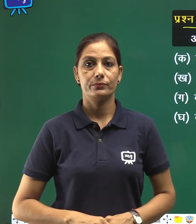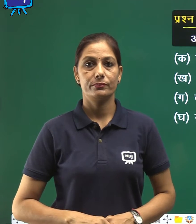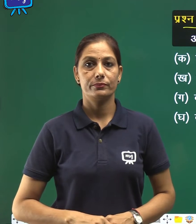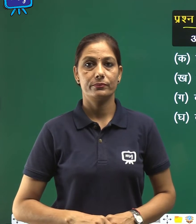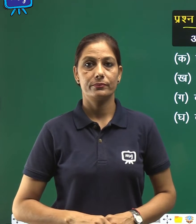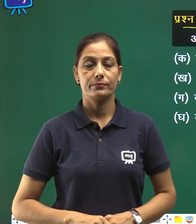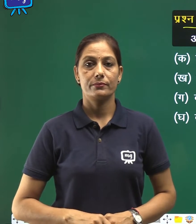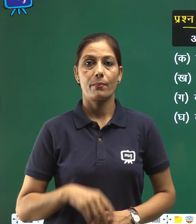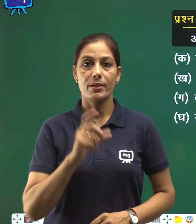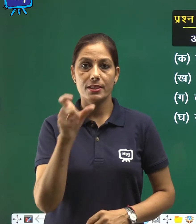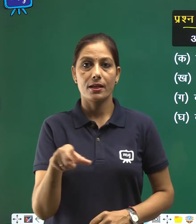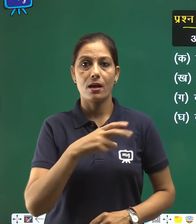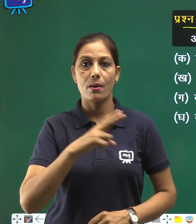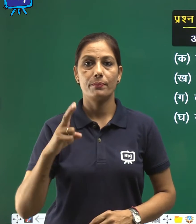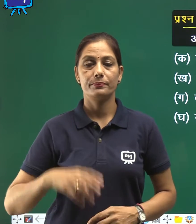बाल गोविंद भगत